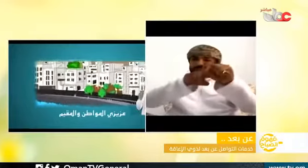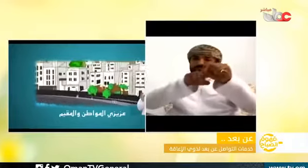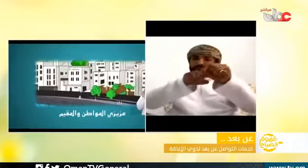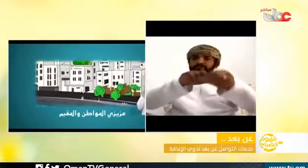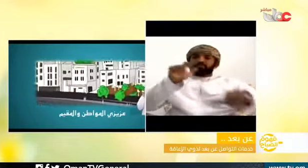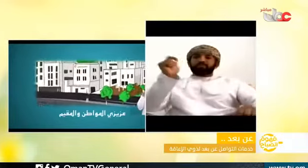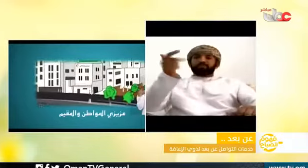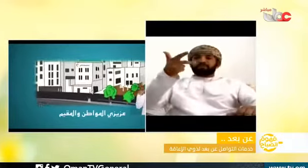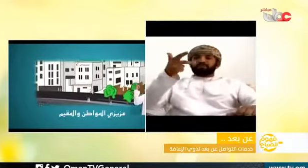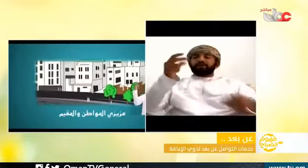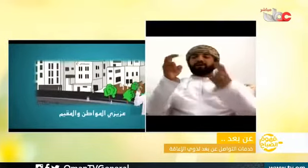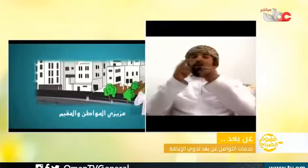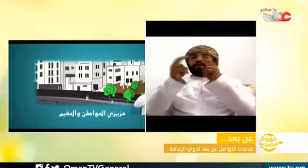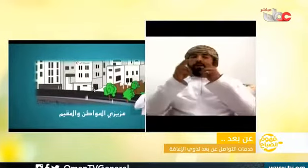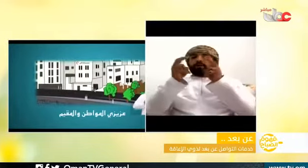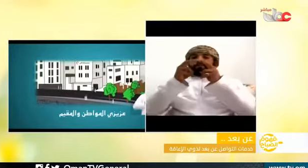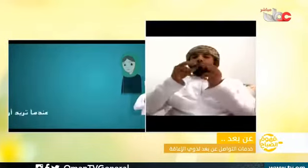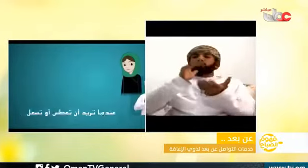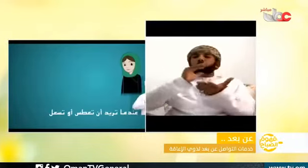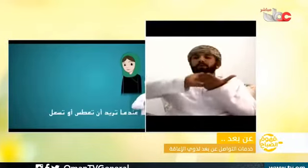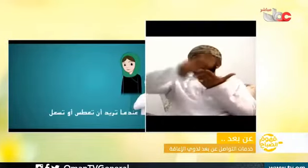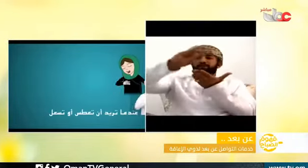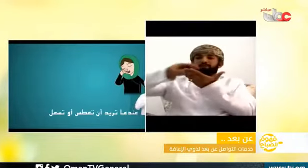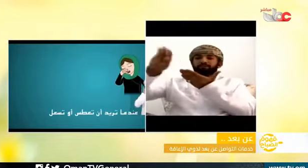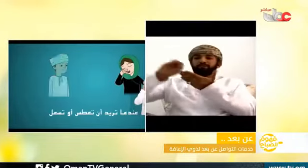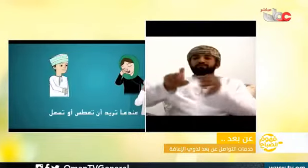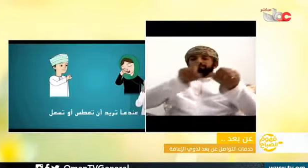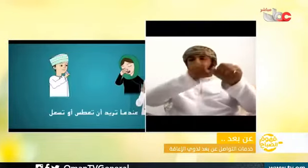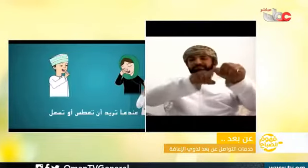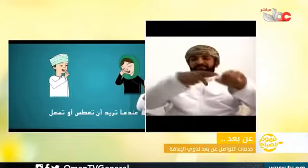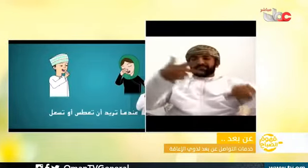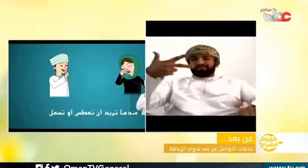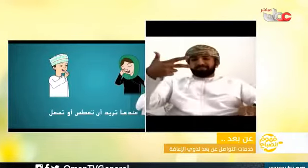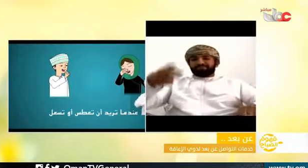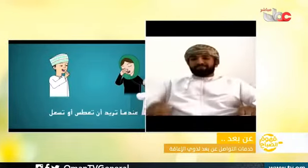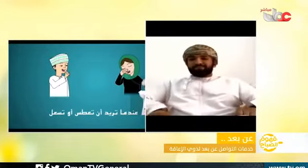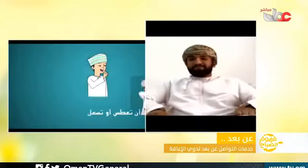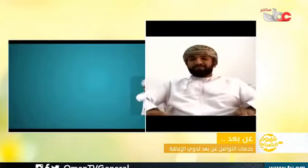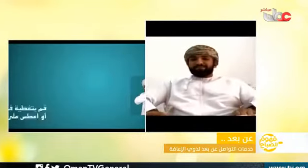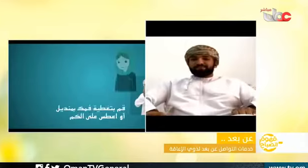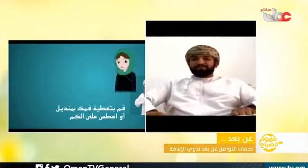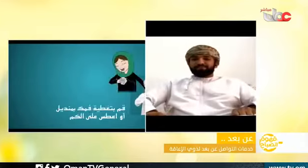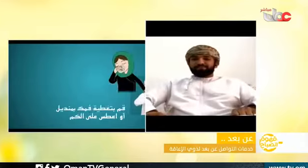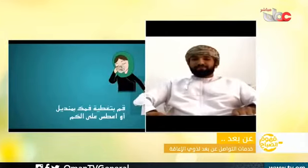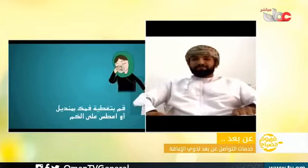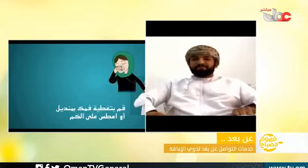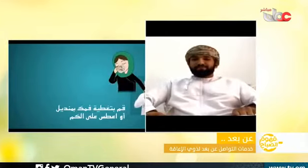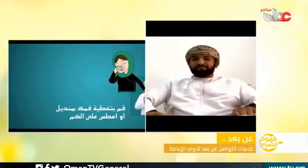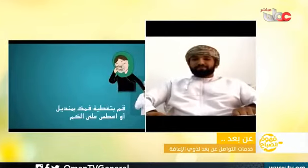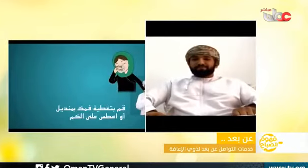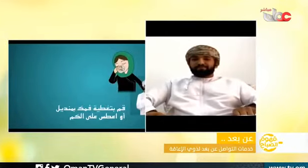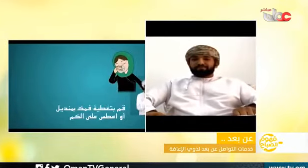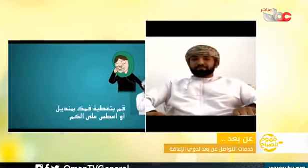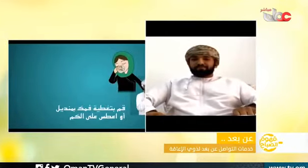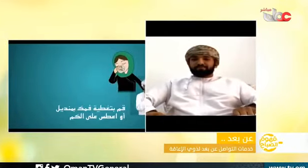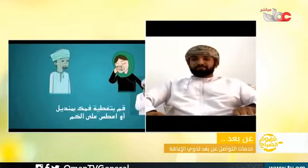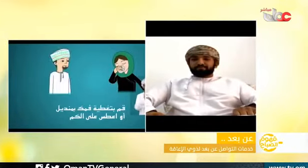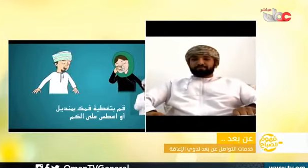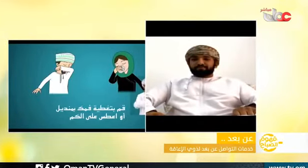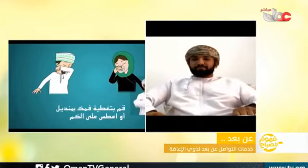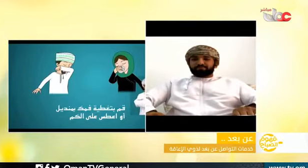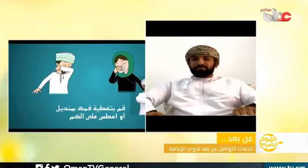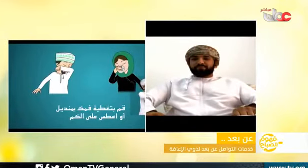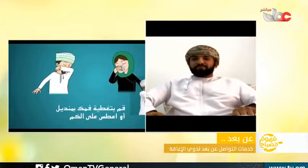بمركز الاتصالات، ولأي طارئ لأي حدث يتعلق بالأشخاص الصم كان الاتصال لمركز الاتصالات في وزارة